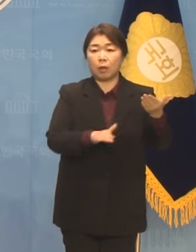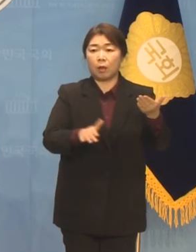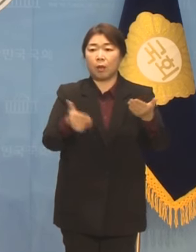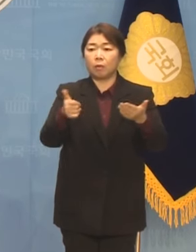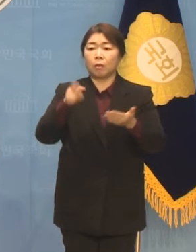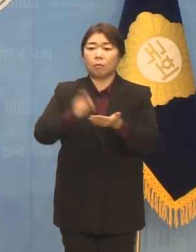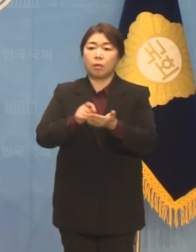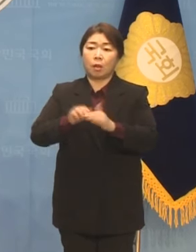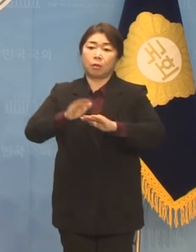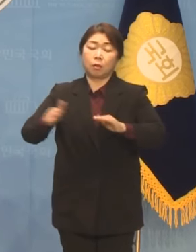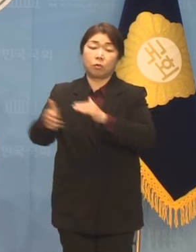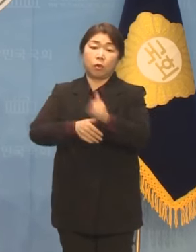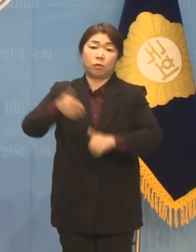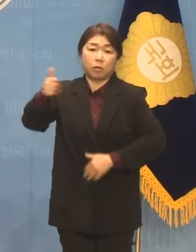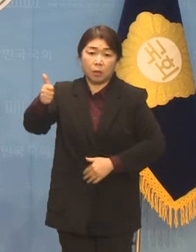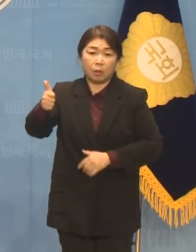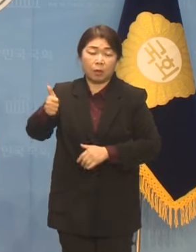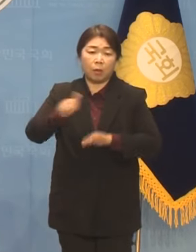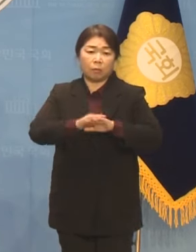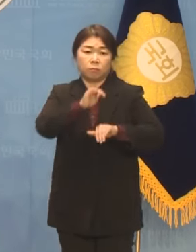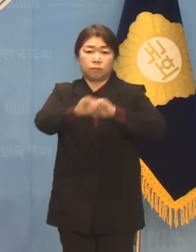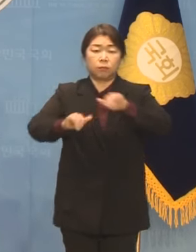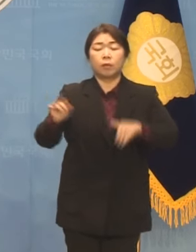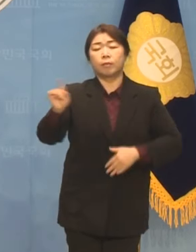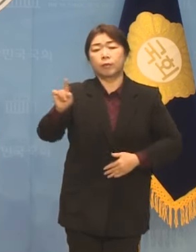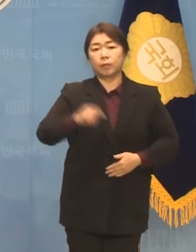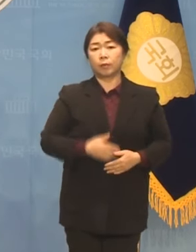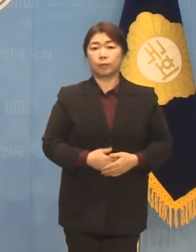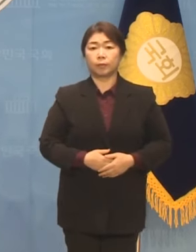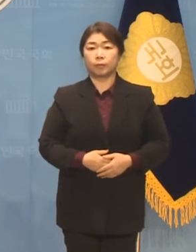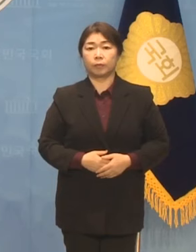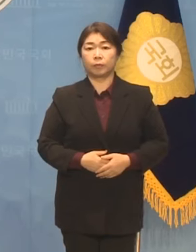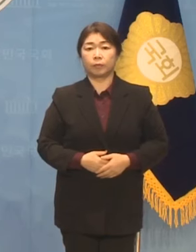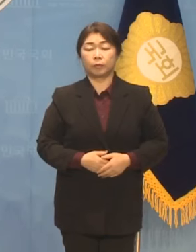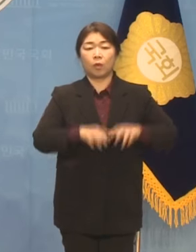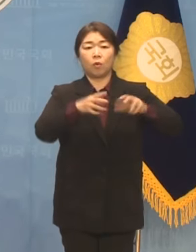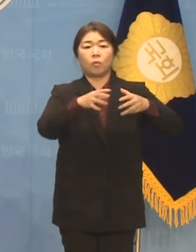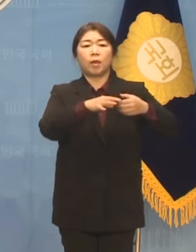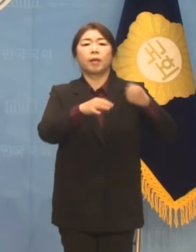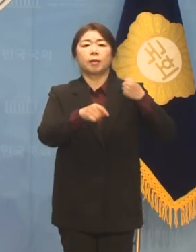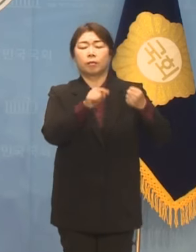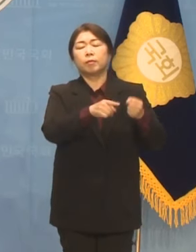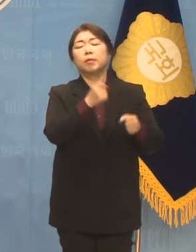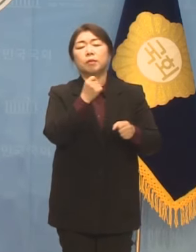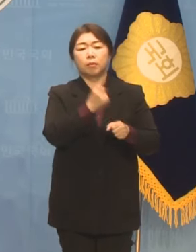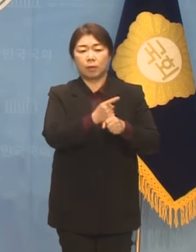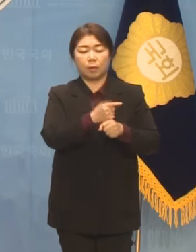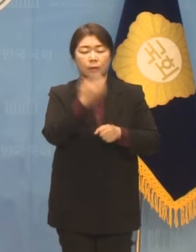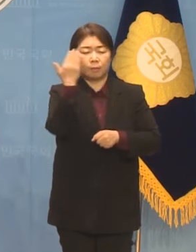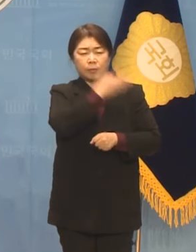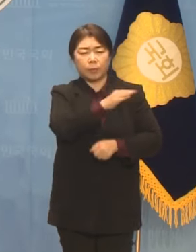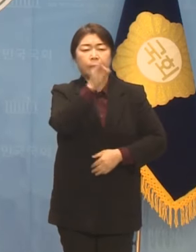혁신위의 지난 실패가 잘 보여주듯 국민의힘은 이미 자정 능력을 상실했습니다.